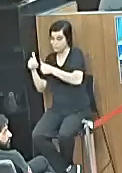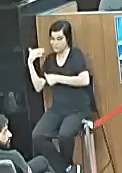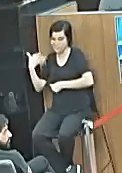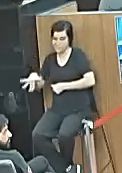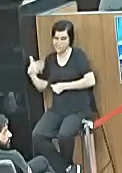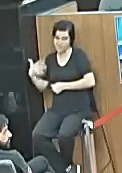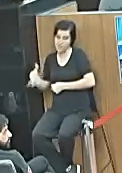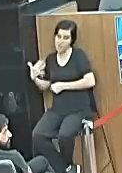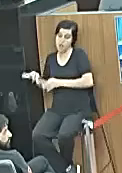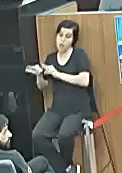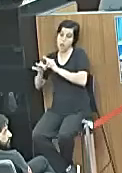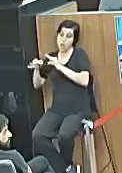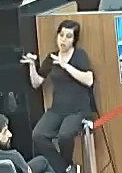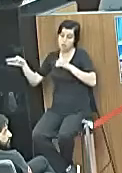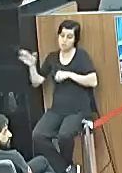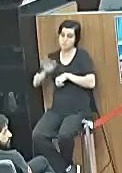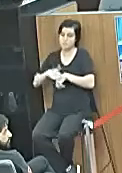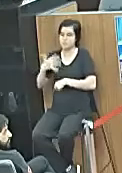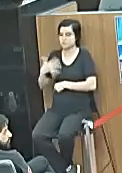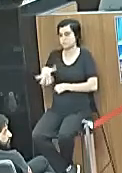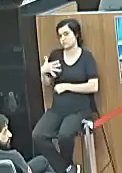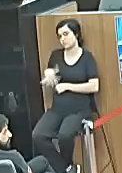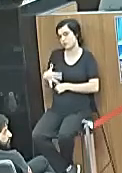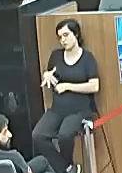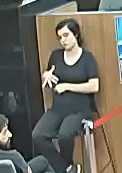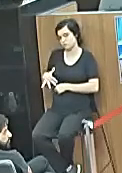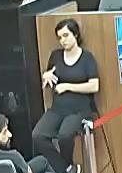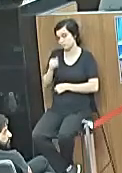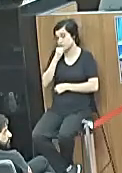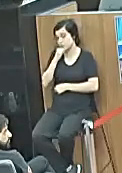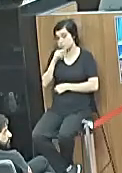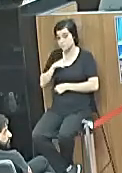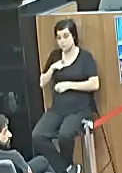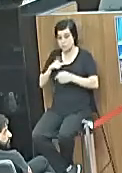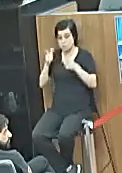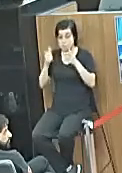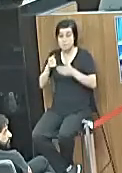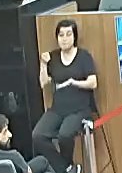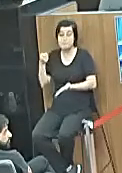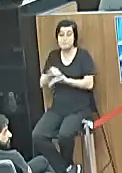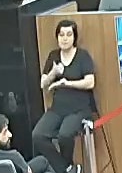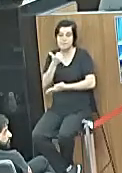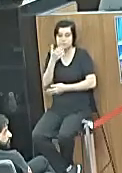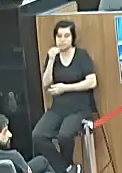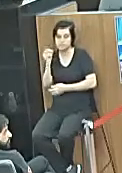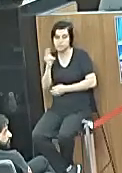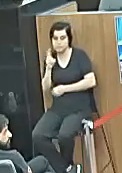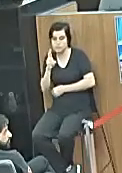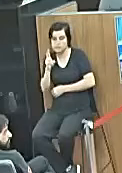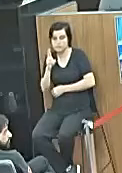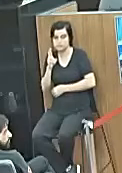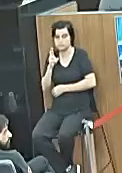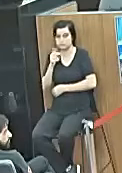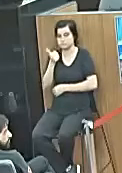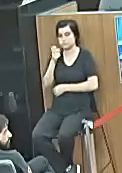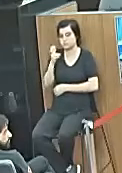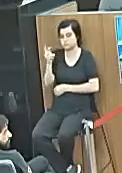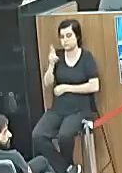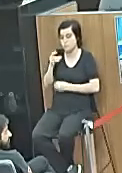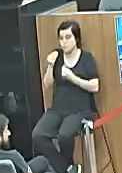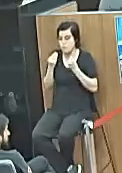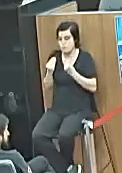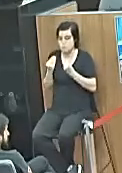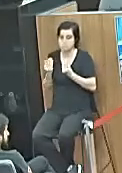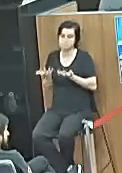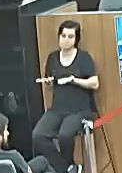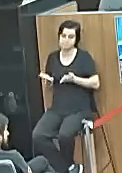acordo com a distância quanto mais longe mais cara passagem pelo braga passagem r$10 12 reais 15 reais não tem salário que aguente então por